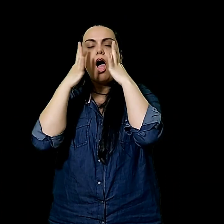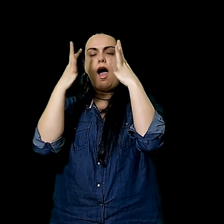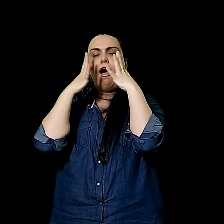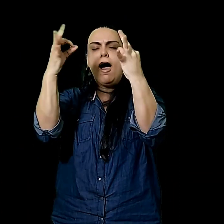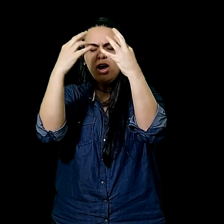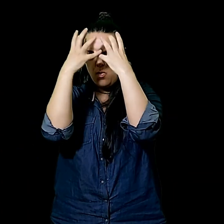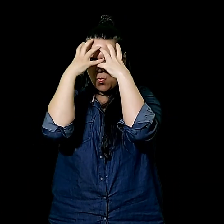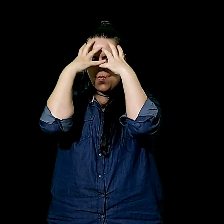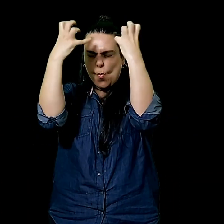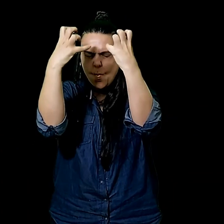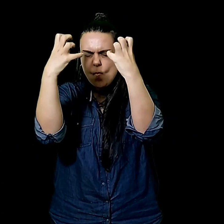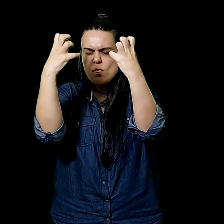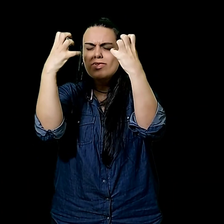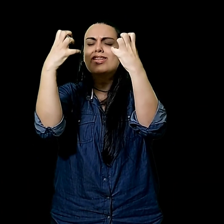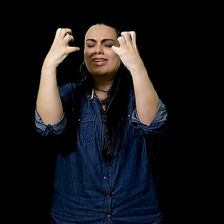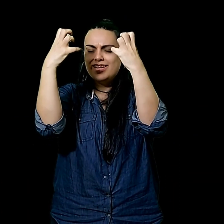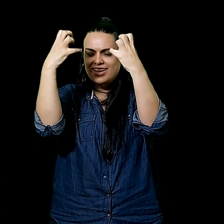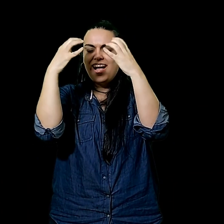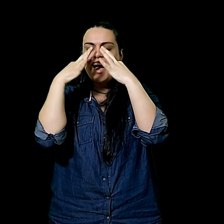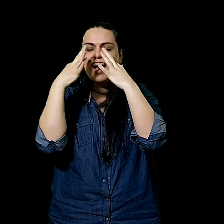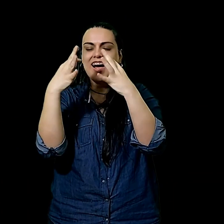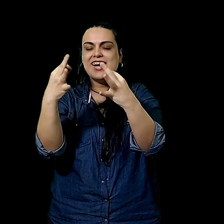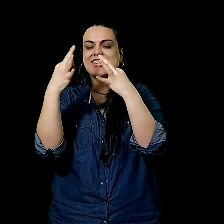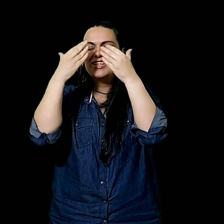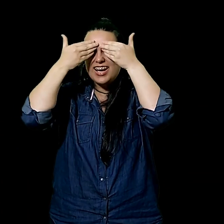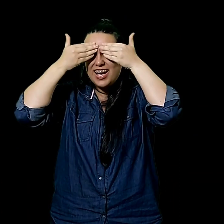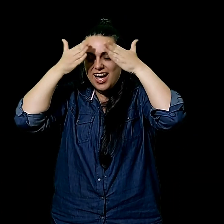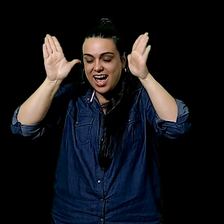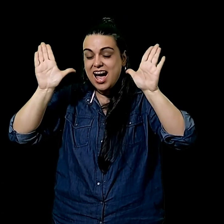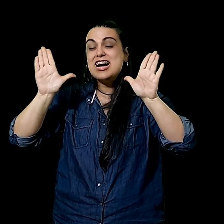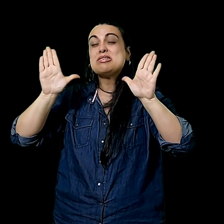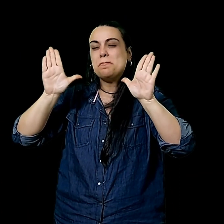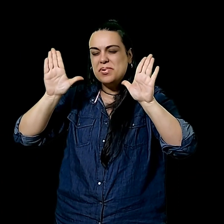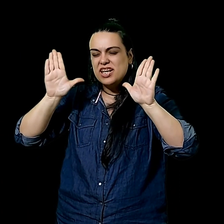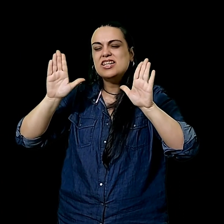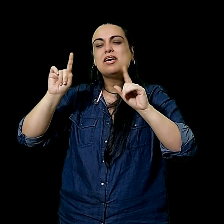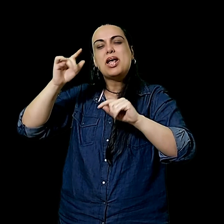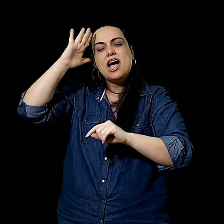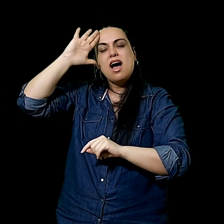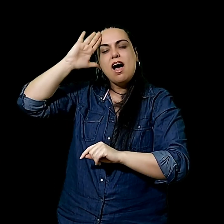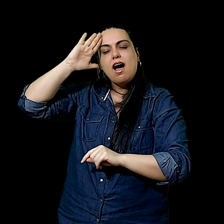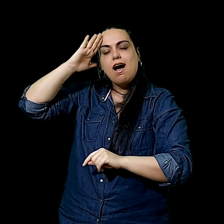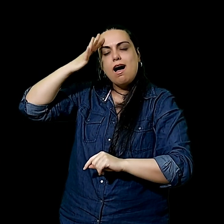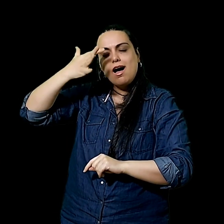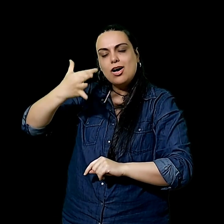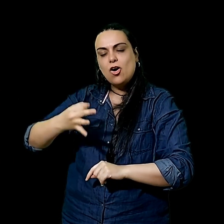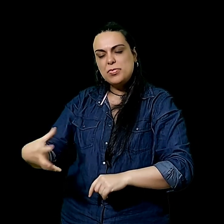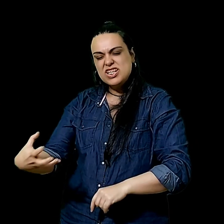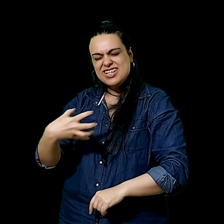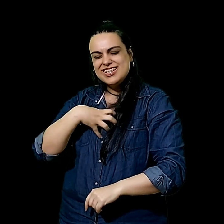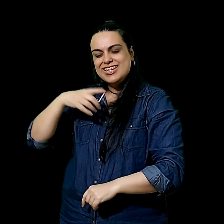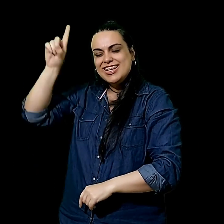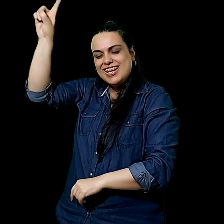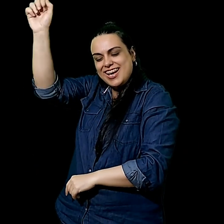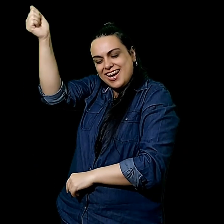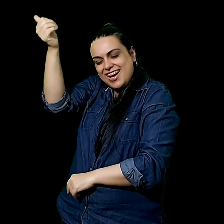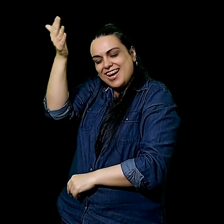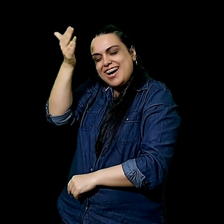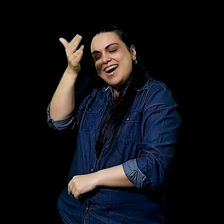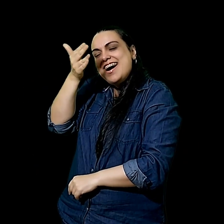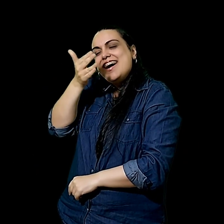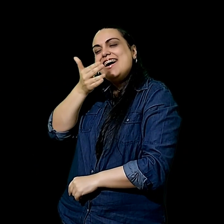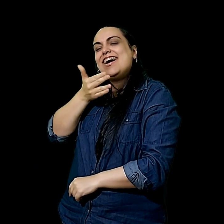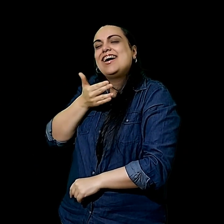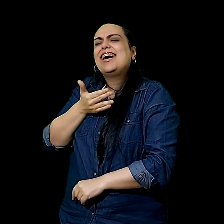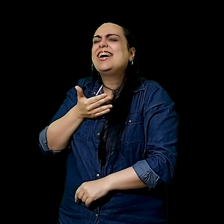essa mente para que possa, Senhor, absorver, compreender e sentir a Tua presença que